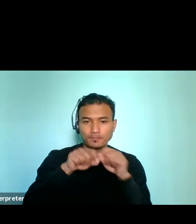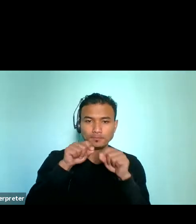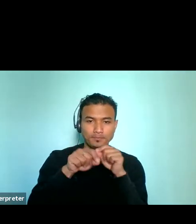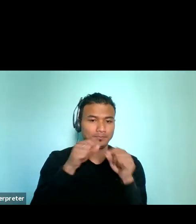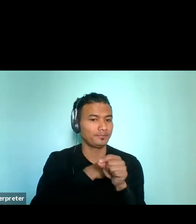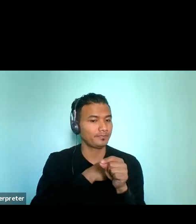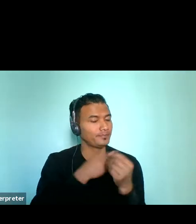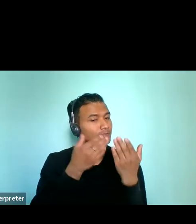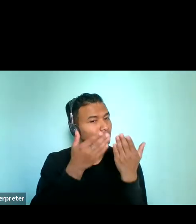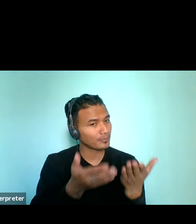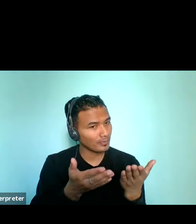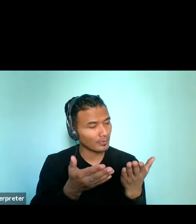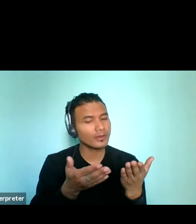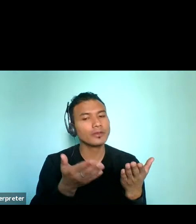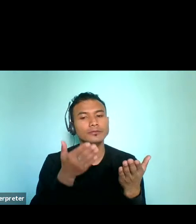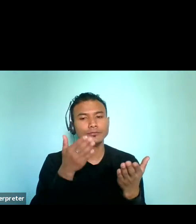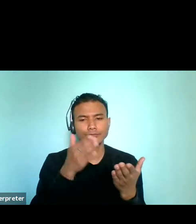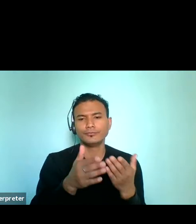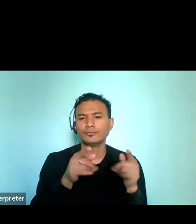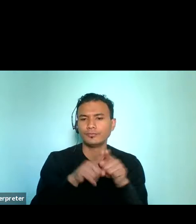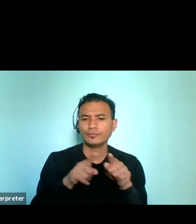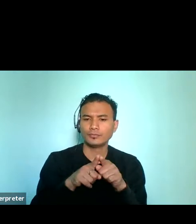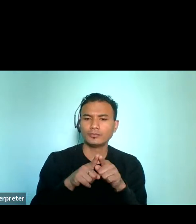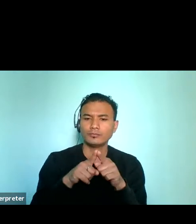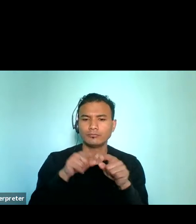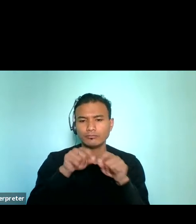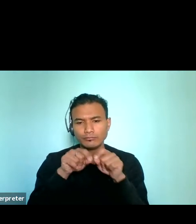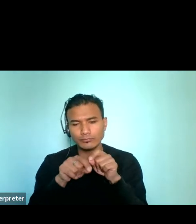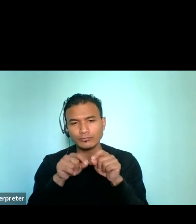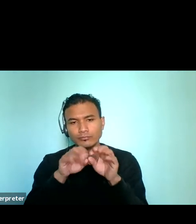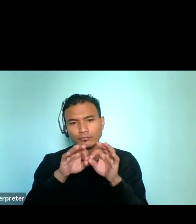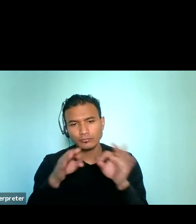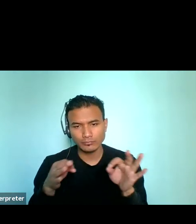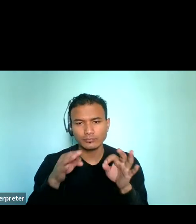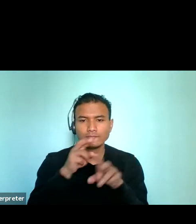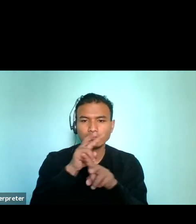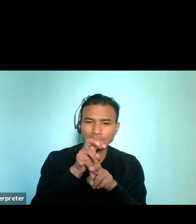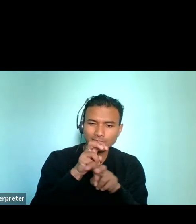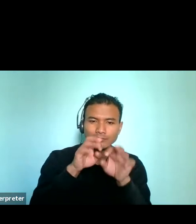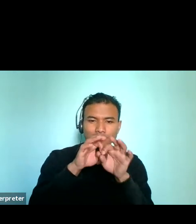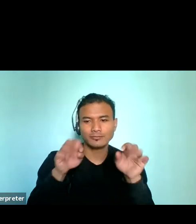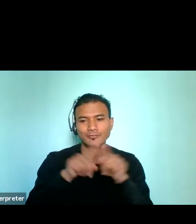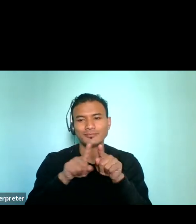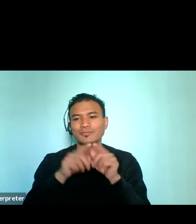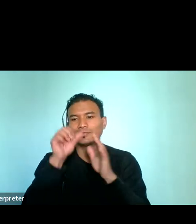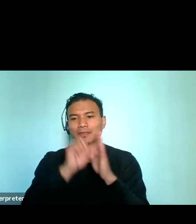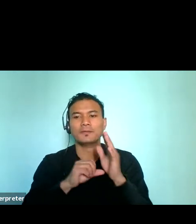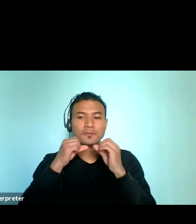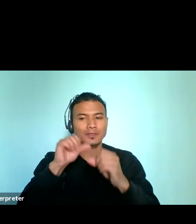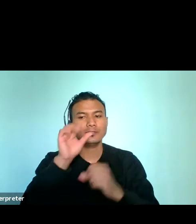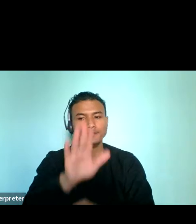akan menjelaskan pengalaman saya berorganisasi di Serikat Petani Pasundan.